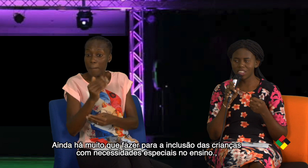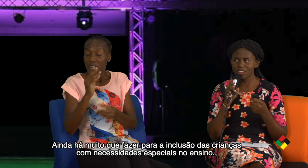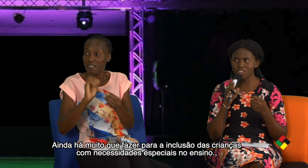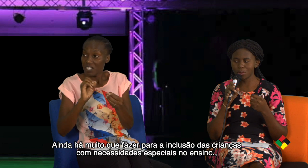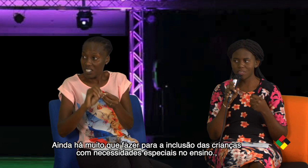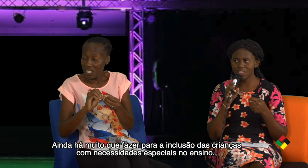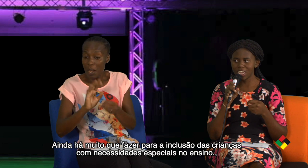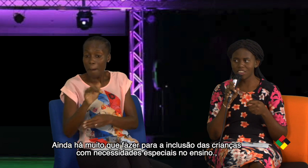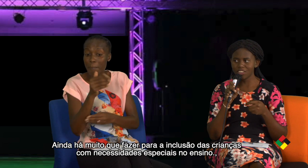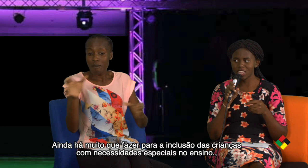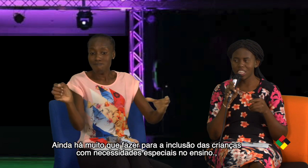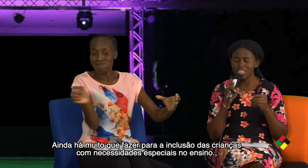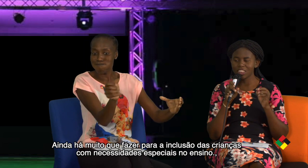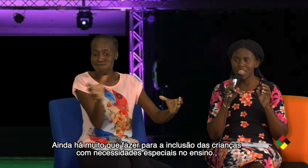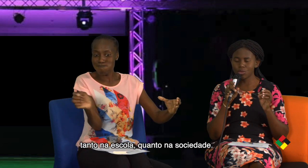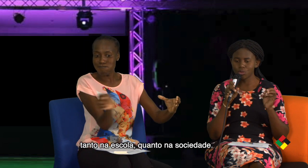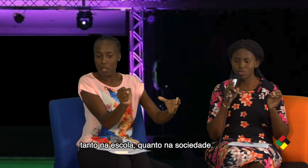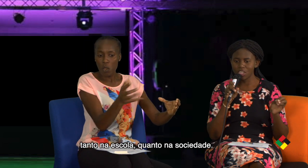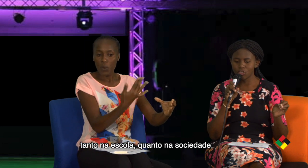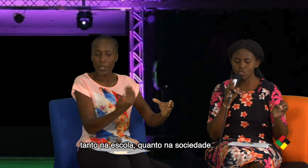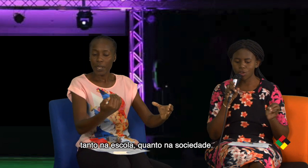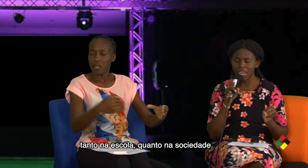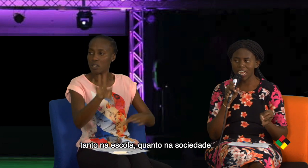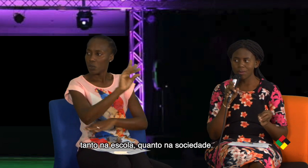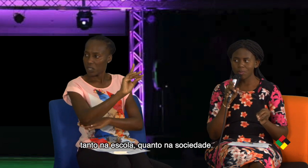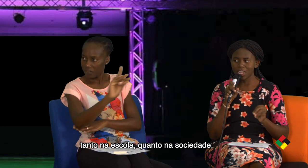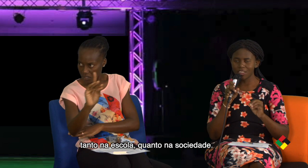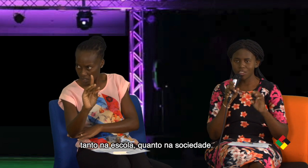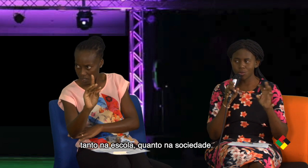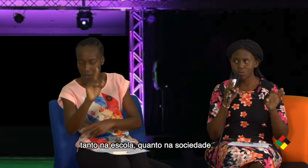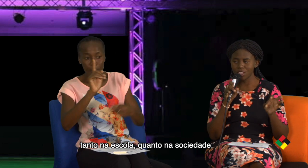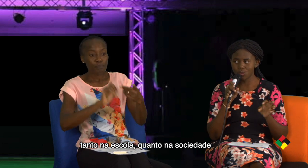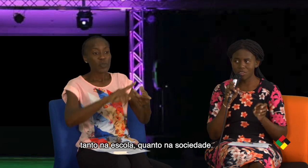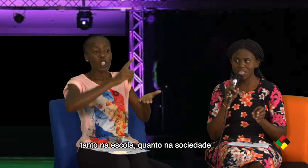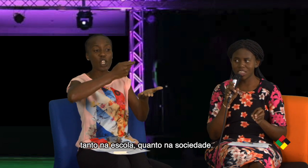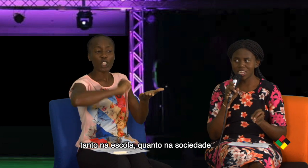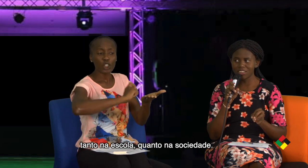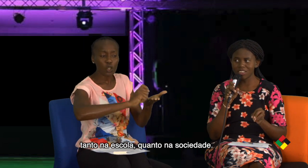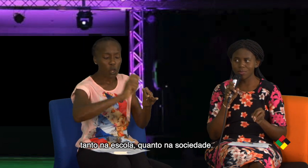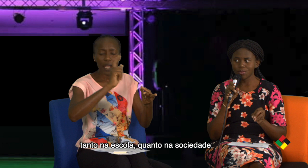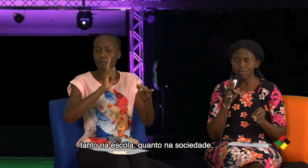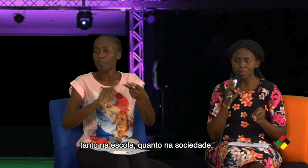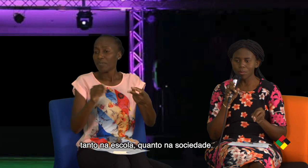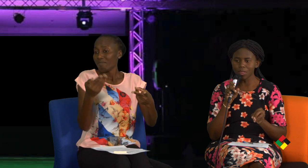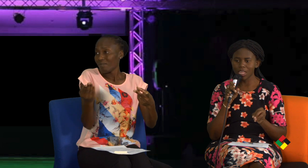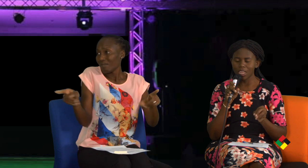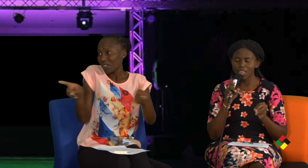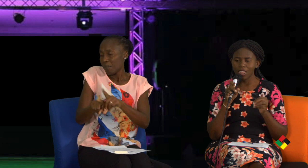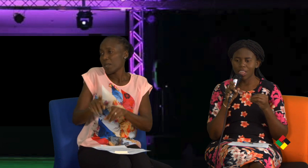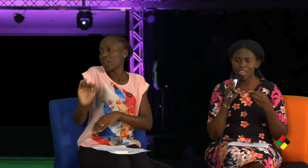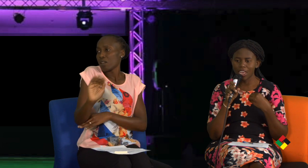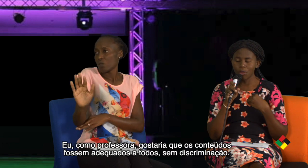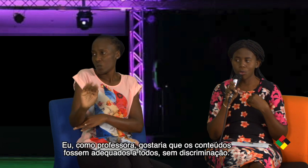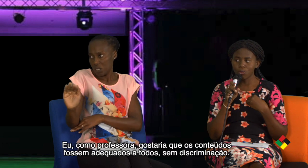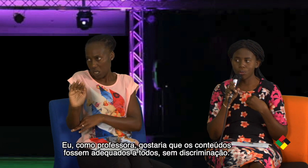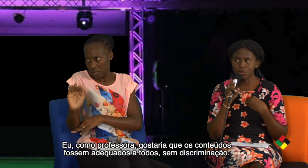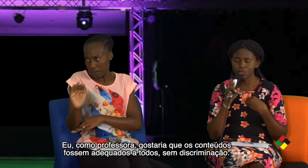necessidades especiais, tanto no seio escolar, assim como na sociedade. Eu, como